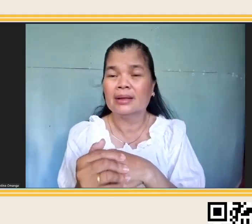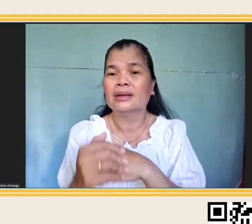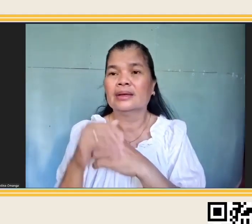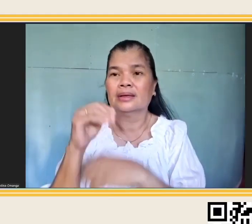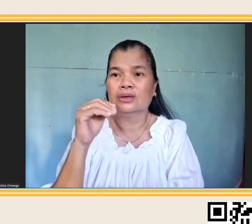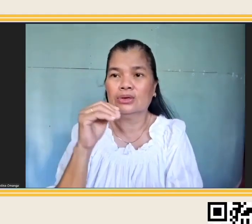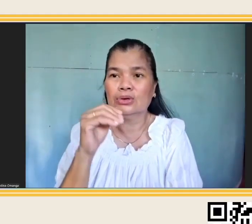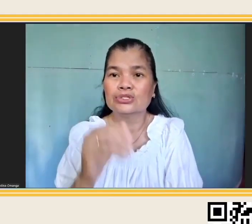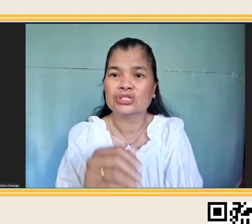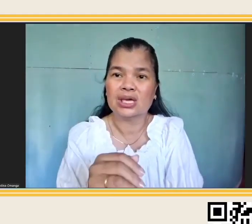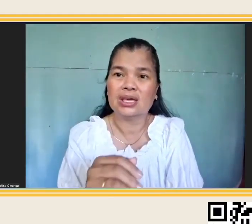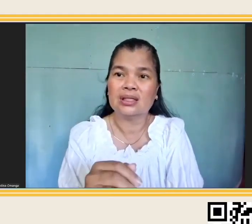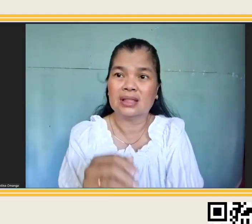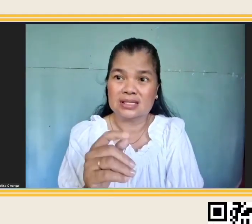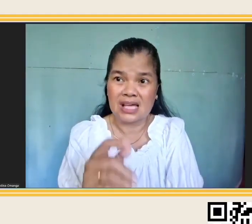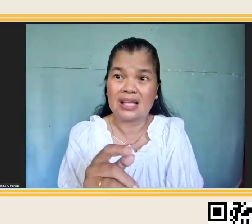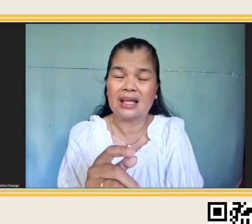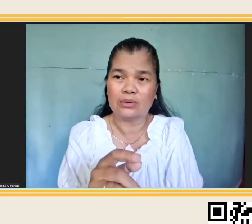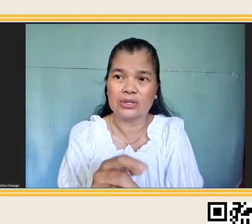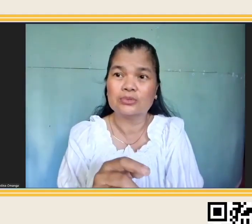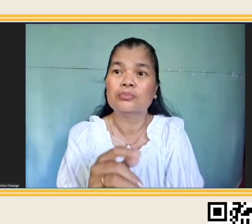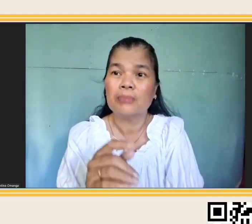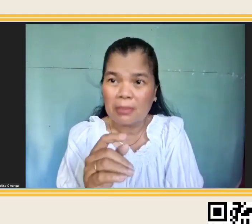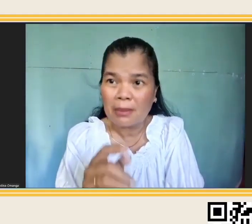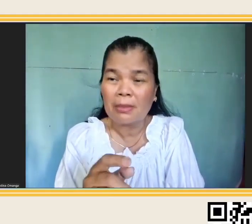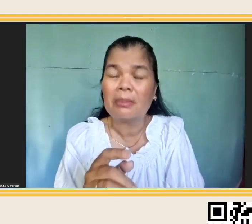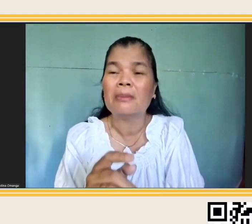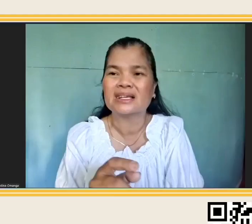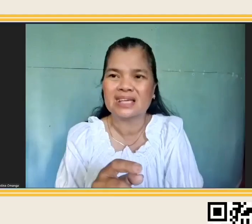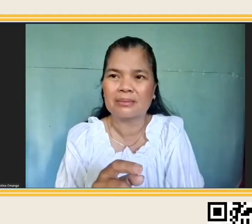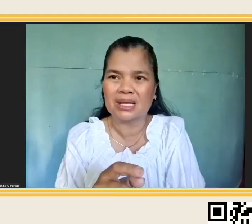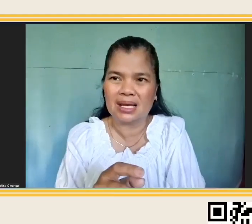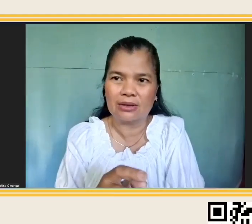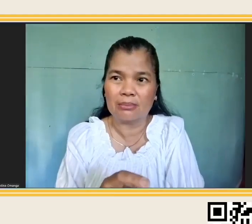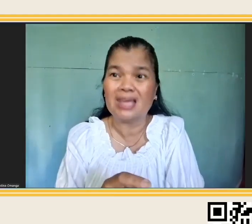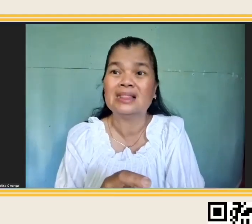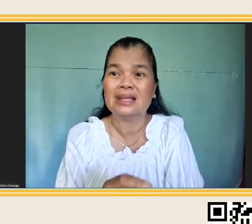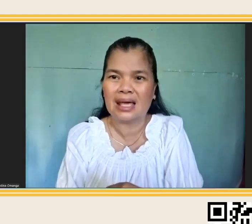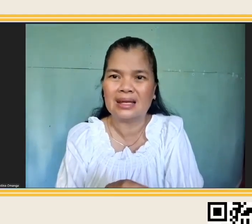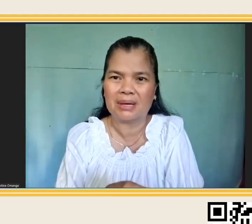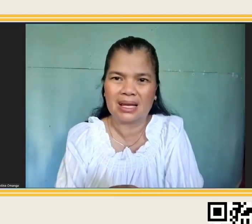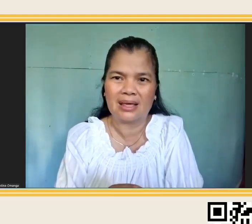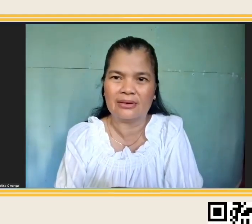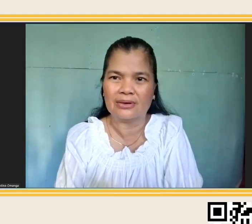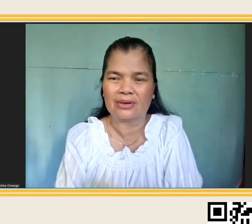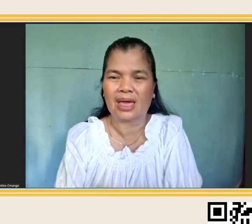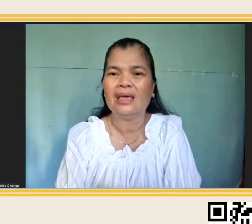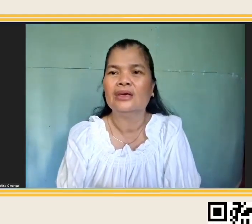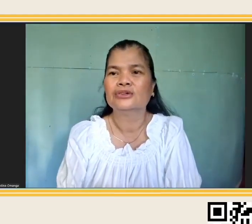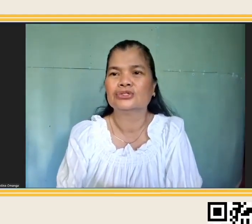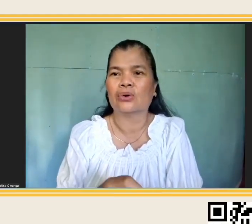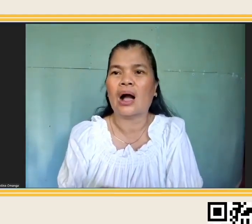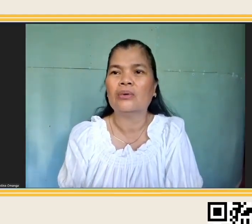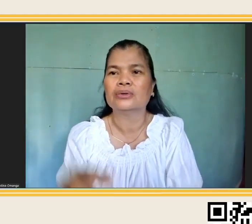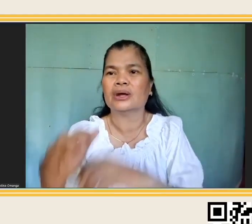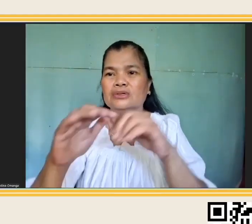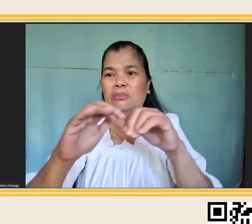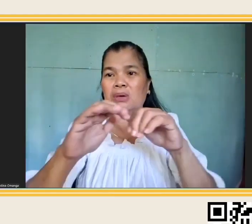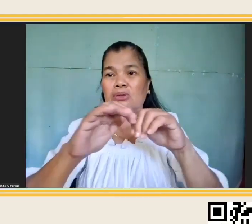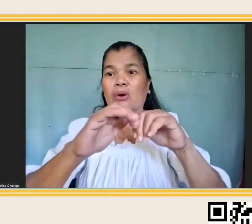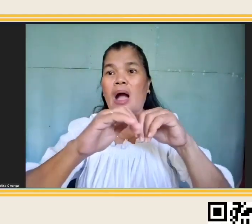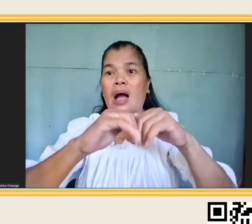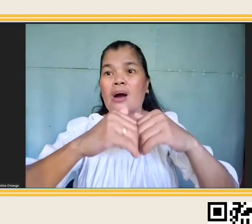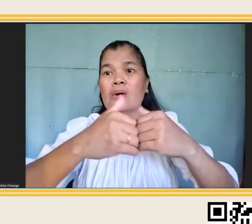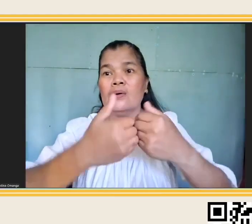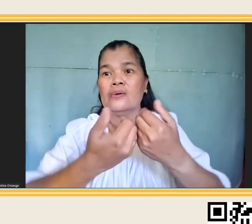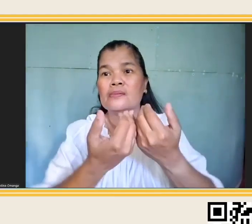grammar using the sign language. Mababasa naman nila yun. Maintindihan naman nila yun. Okay? So, how old are you?